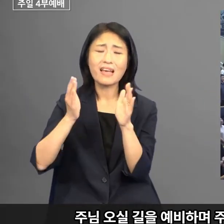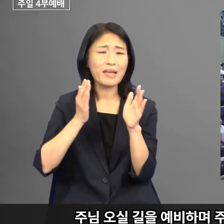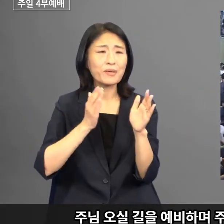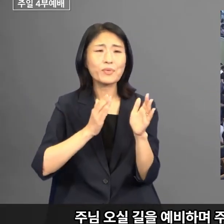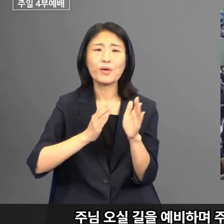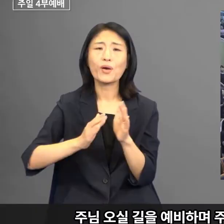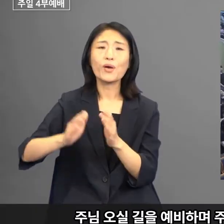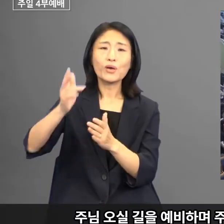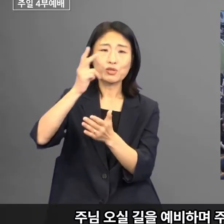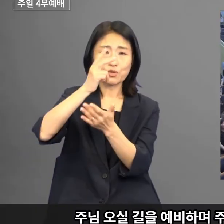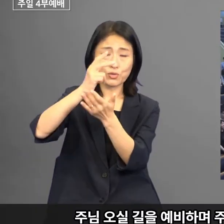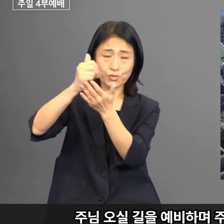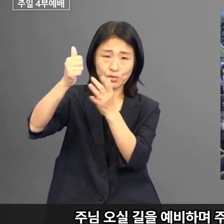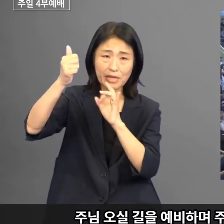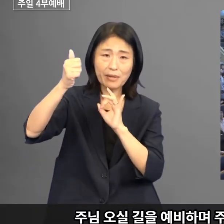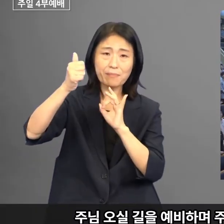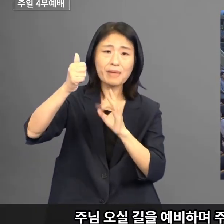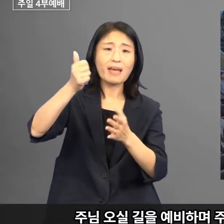예비하며